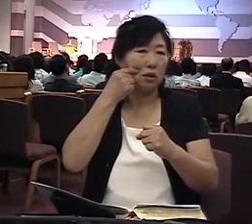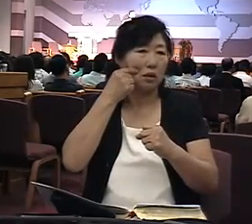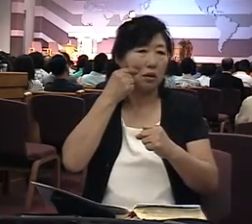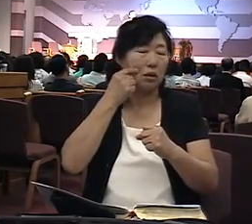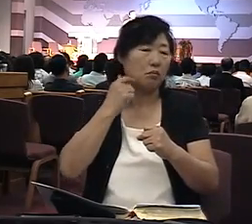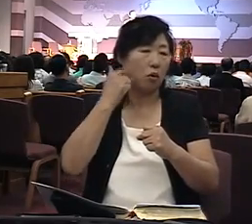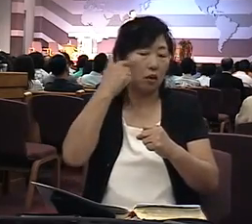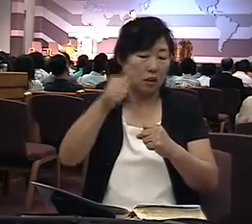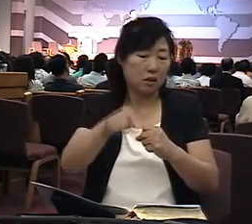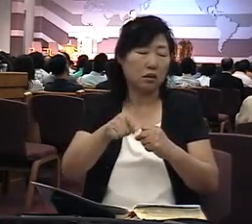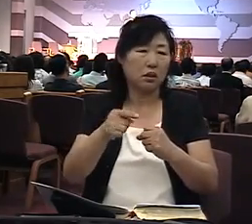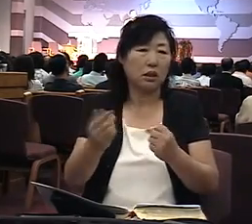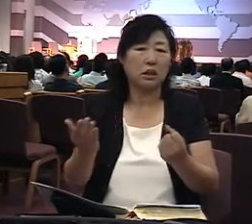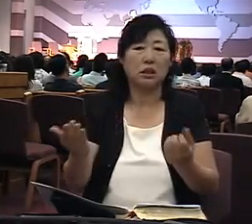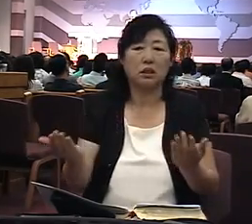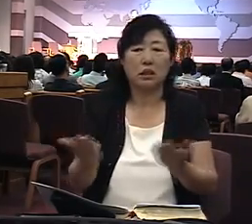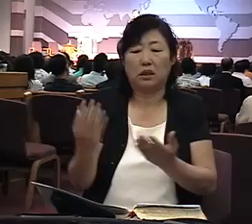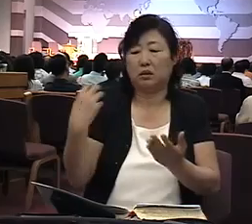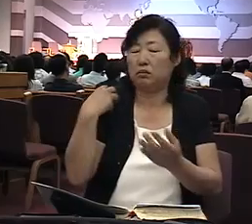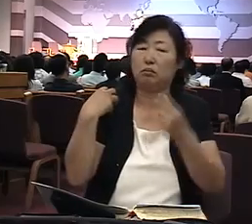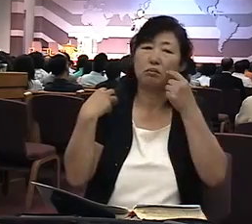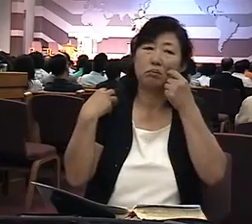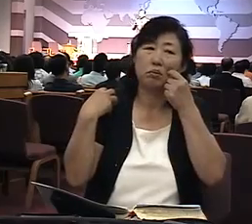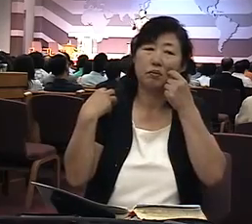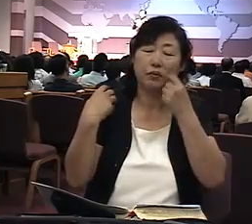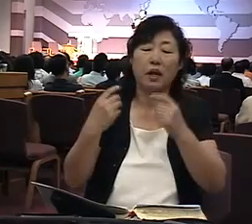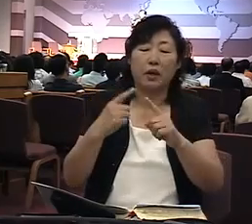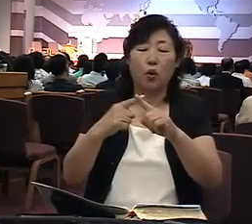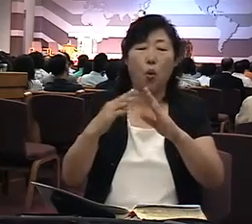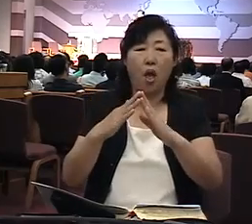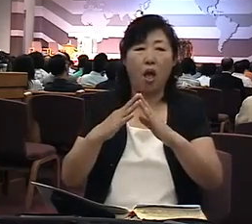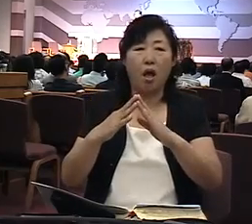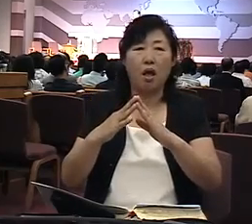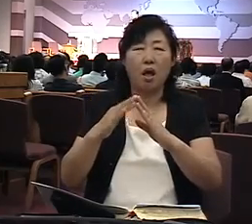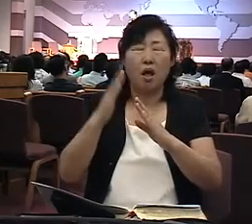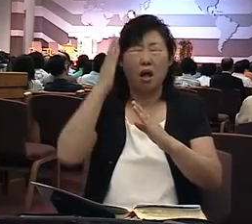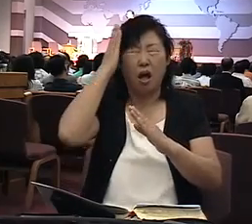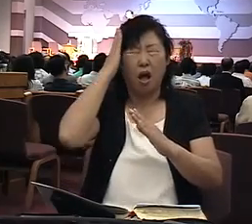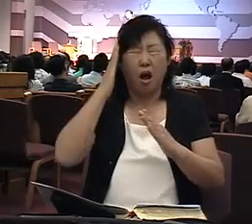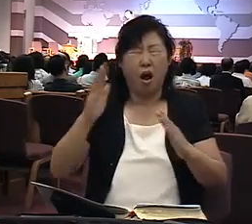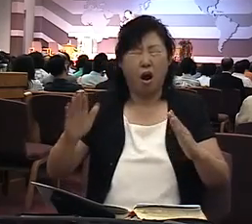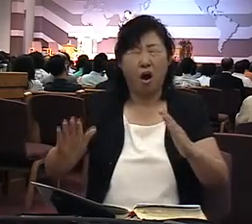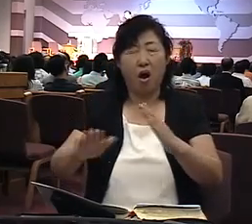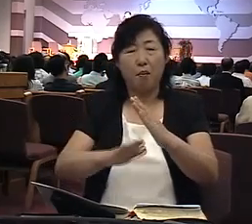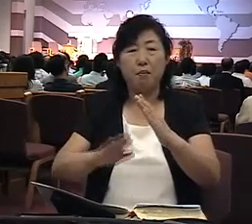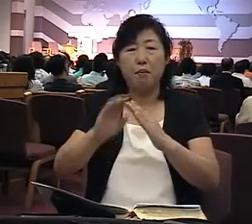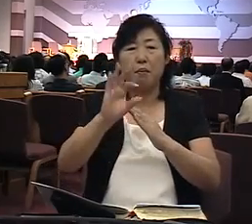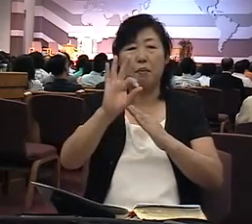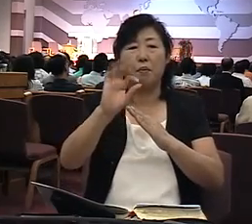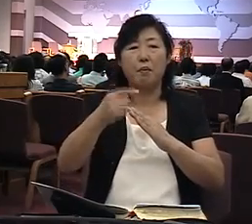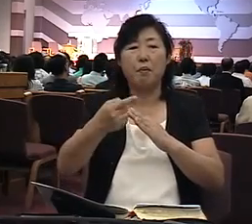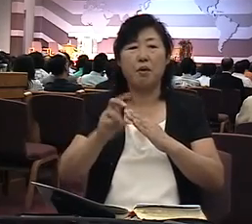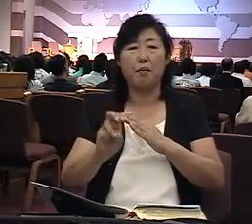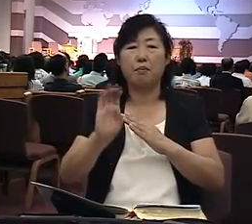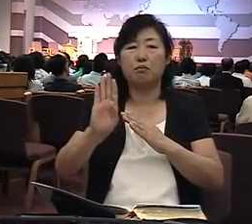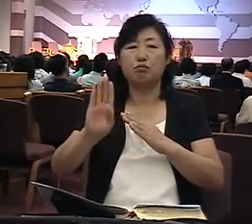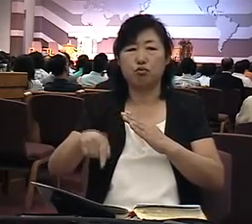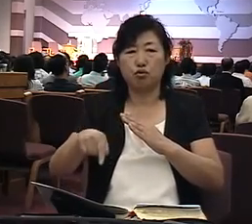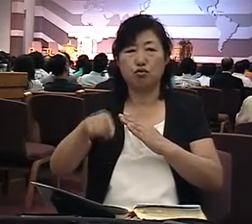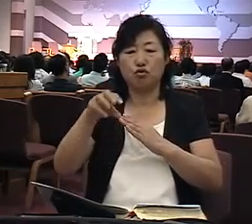것이다. 여러분, 교회에게 음부의 권세를 이길 수 있는 능력이 주어졌다고 하는데, 그렇죠? 음부의 권세를